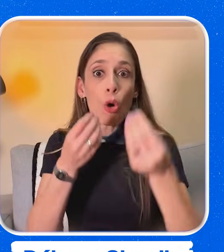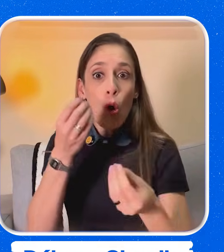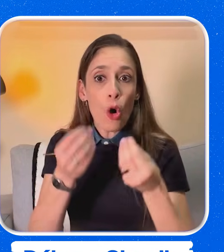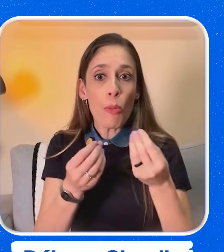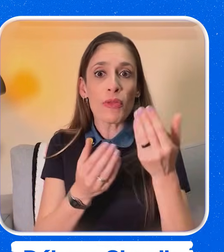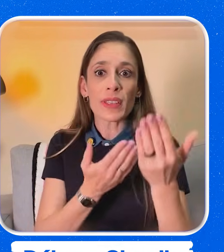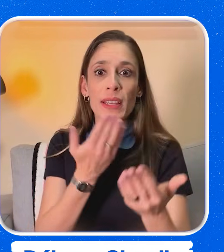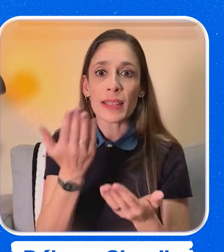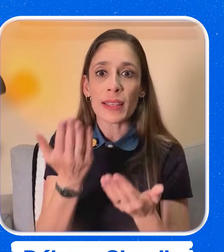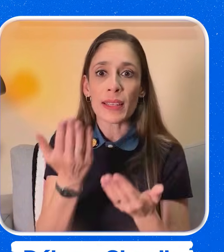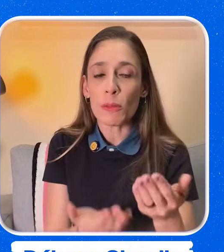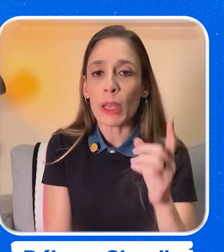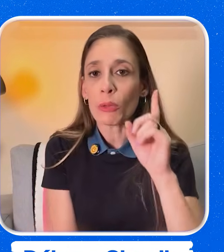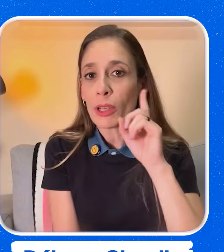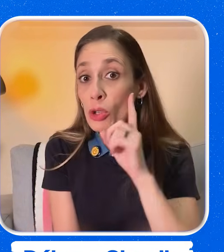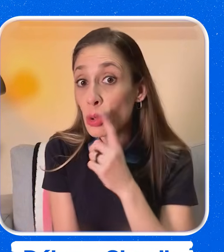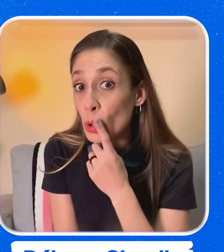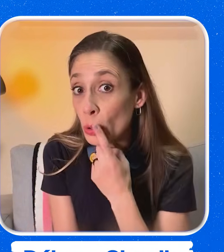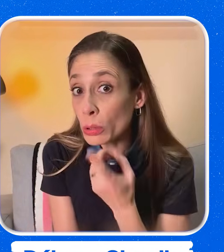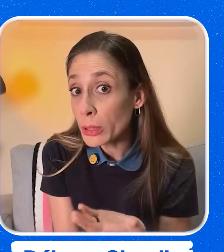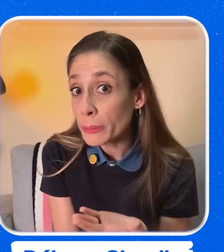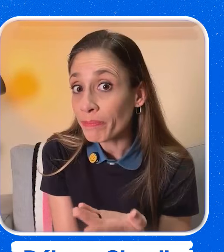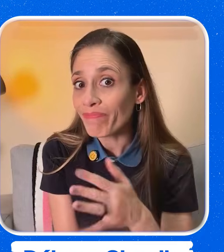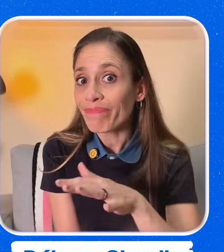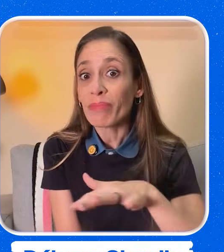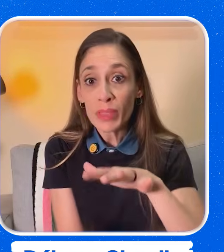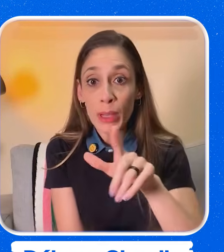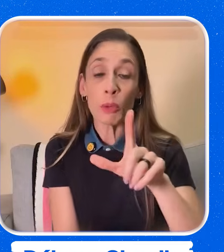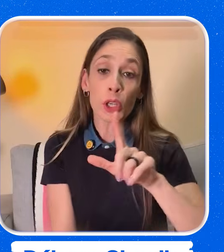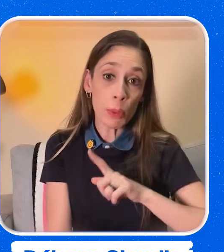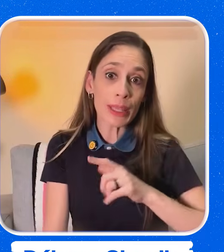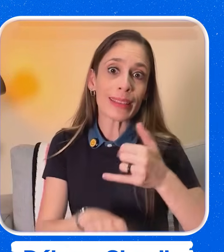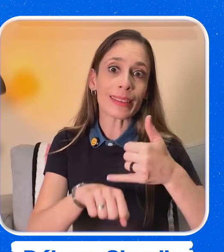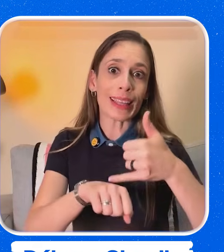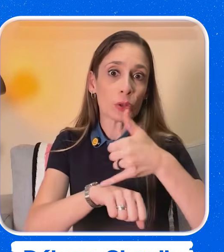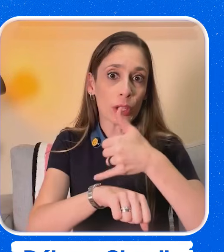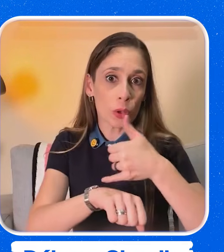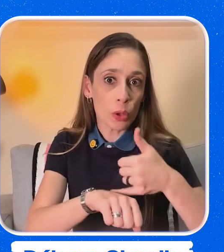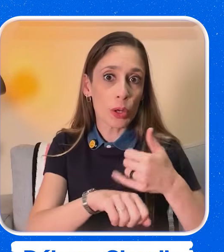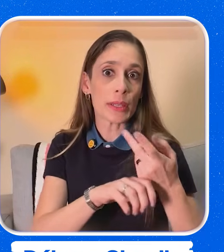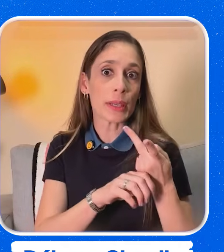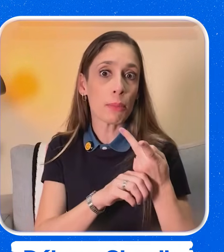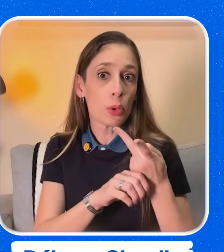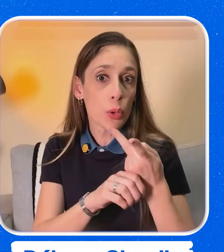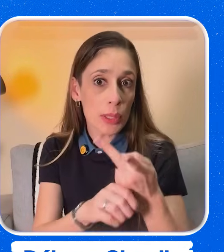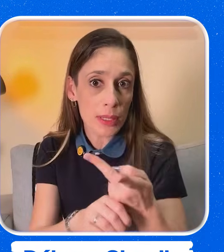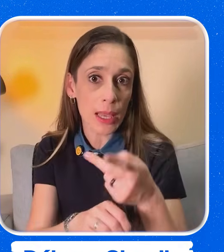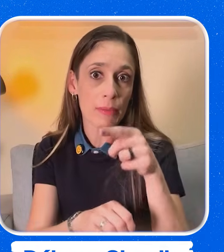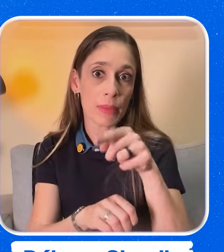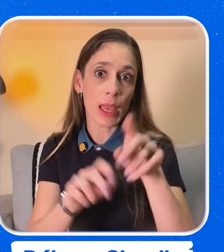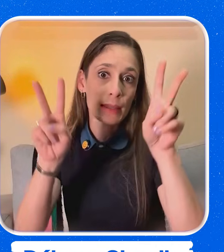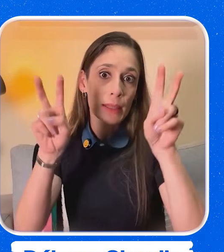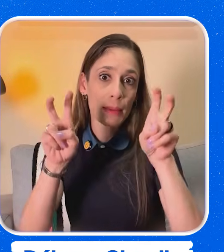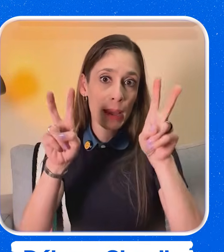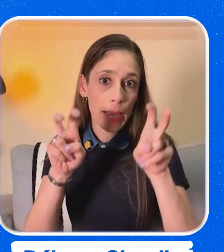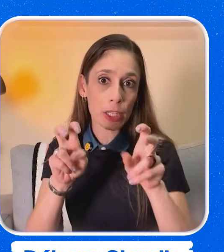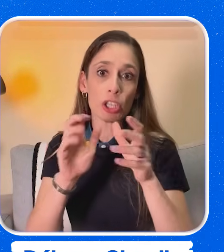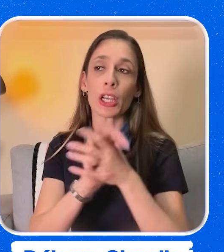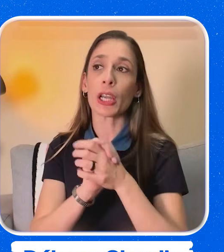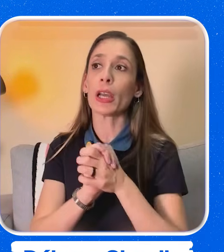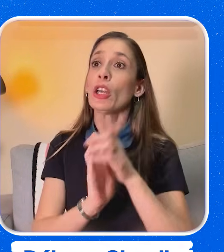aprender como fazer esse atendimento a surdos. porque podem ter tatuadores que busquem, né,